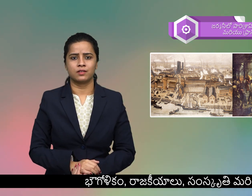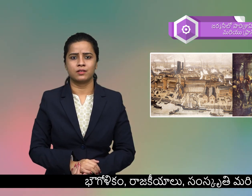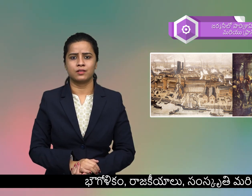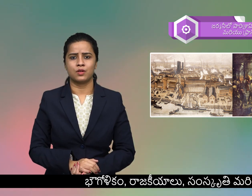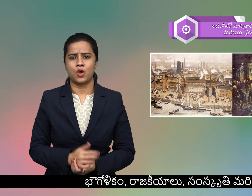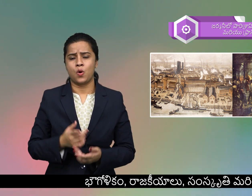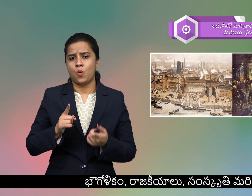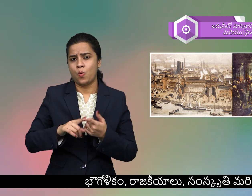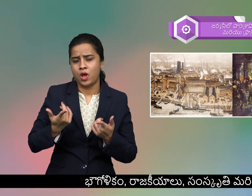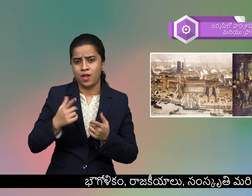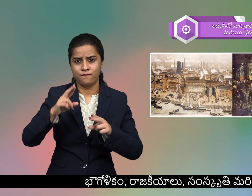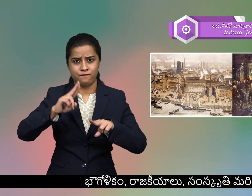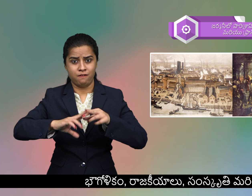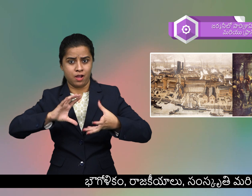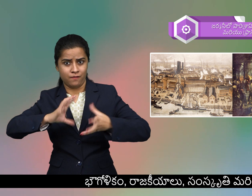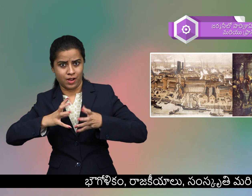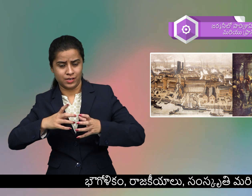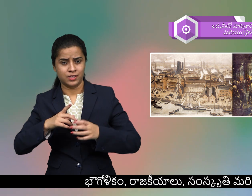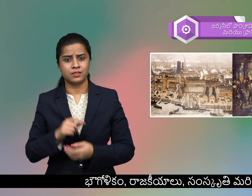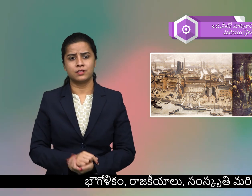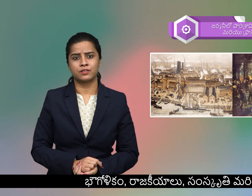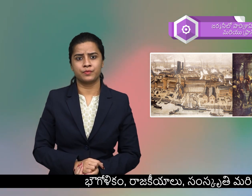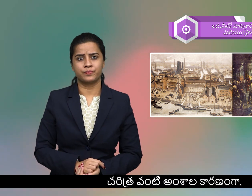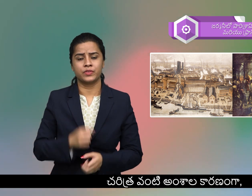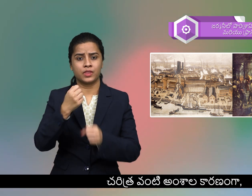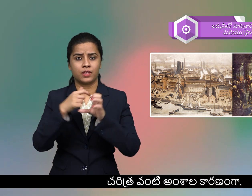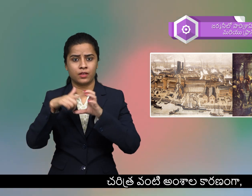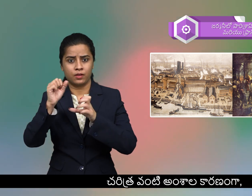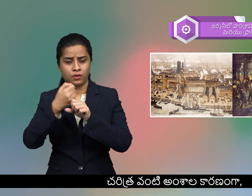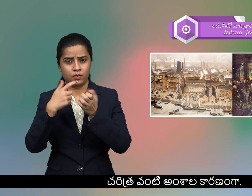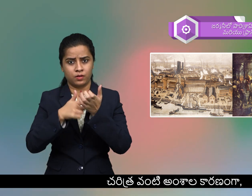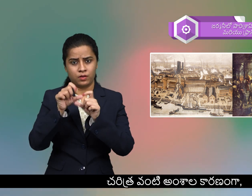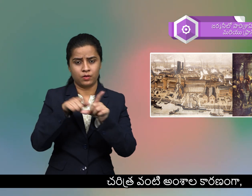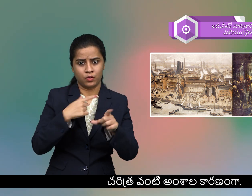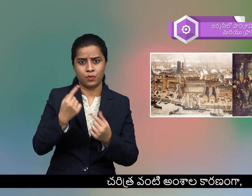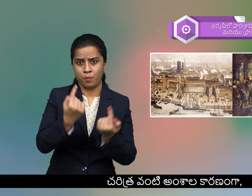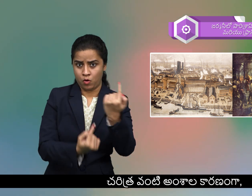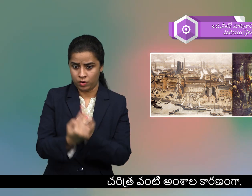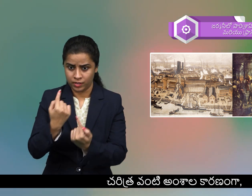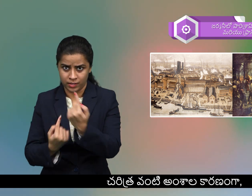భౌగోళికం, రాజకీయాలు, సంస్కృతి మరియు చరిత్ర వంటి అంశాల కారణంగా